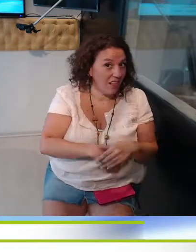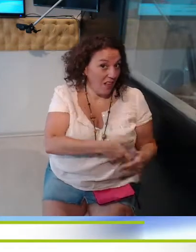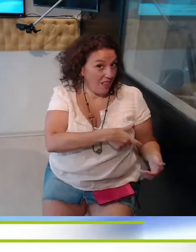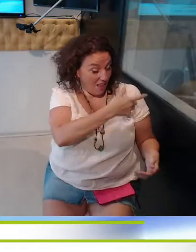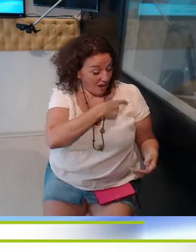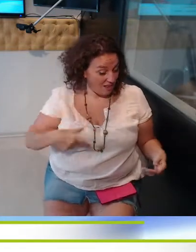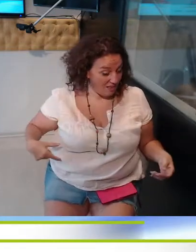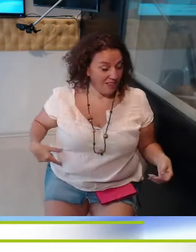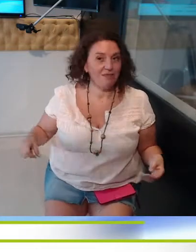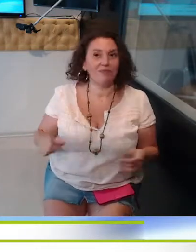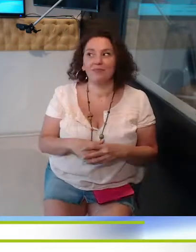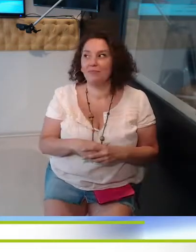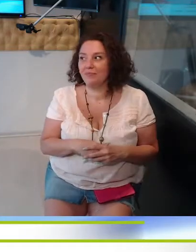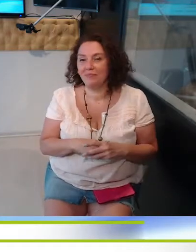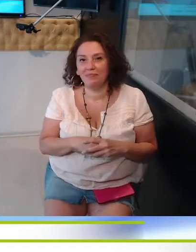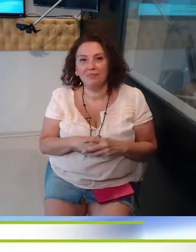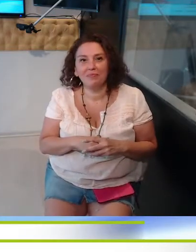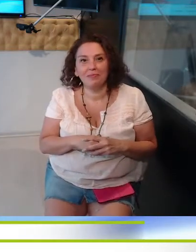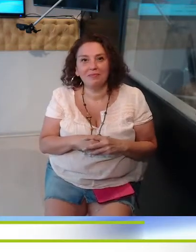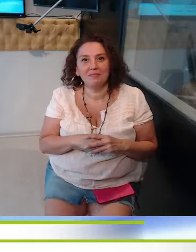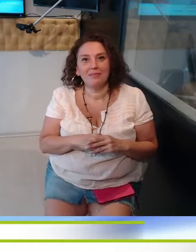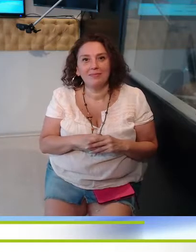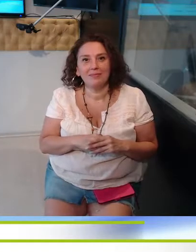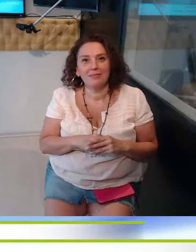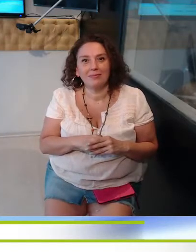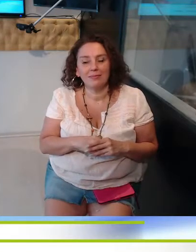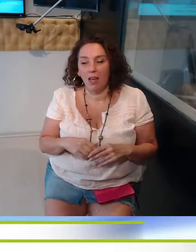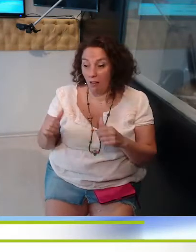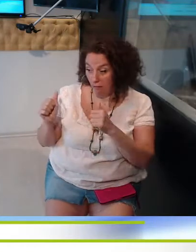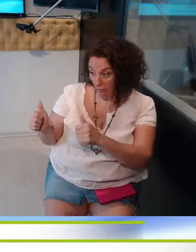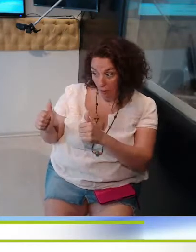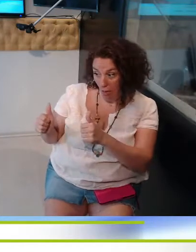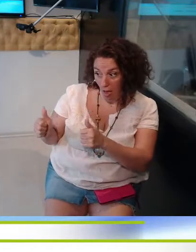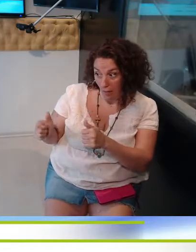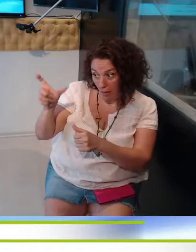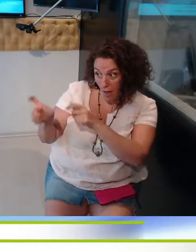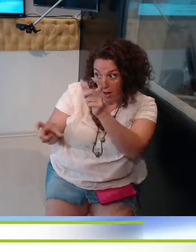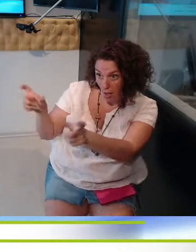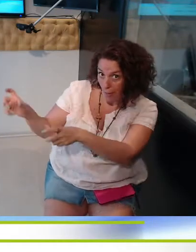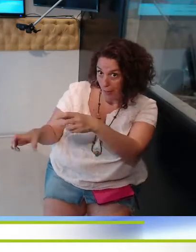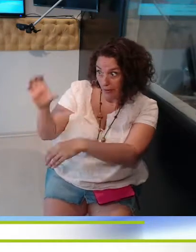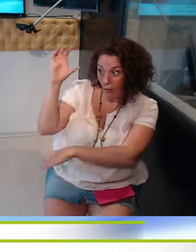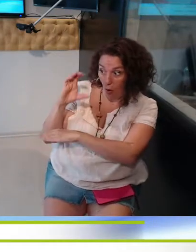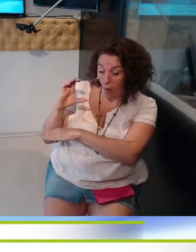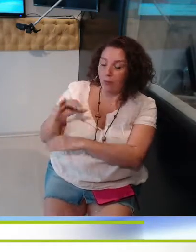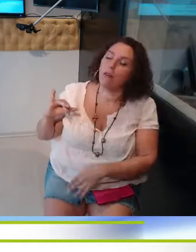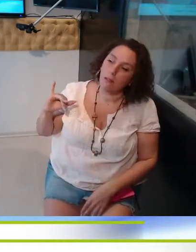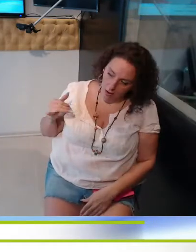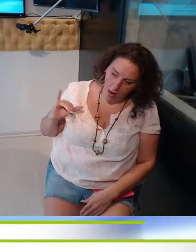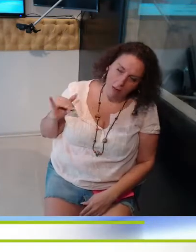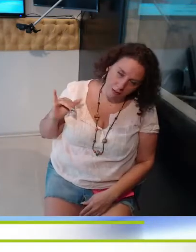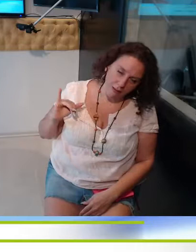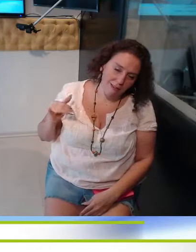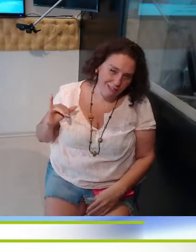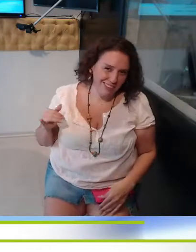Sí, ahí vi la indicación. Muchas gracias, Fran. ¿Está todo bien con los colombianos? Sí. Ah, listo, listo. Bueno. Eso que te